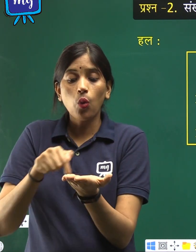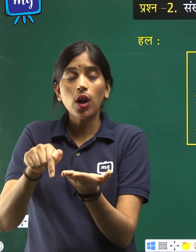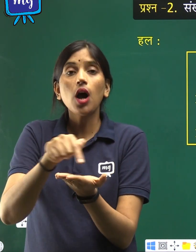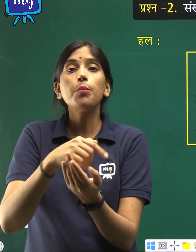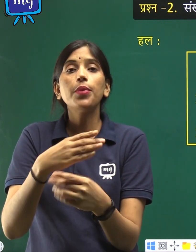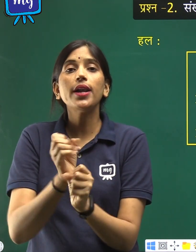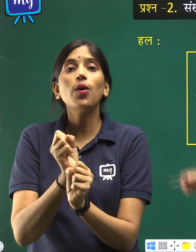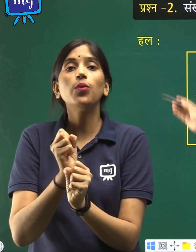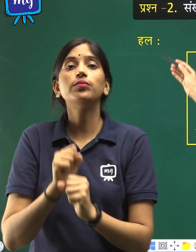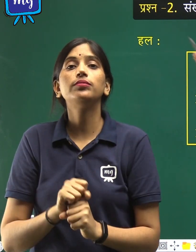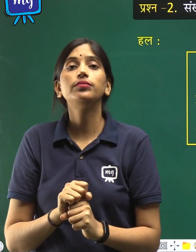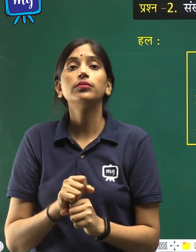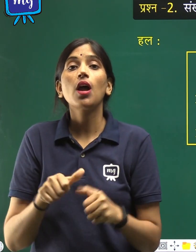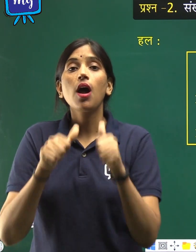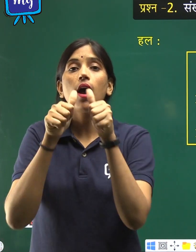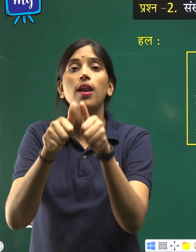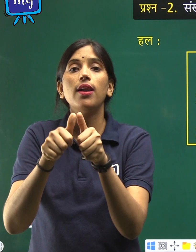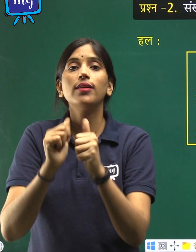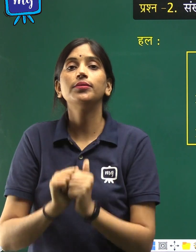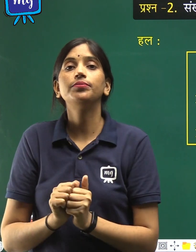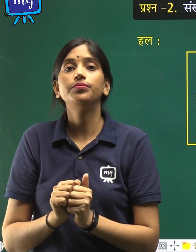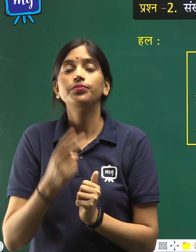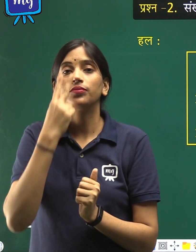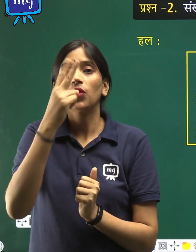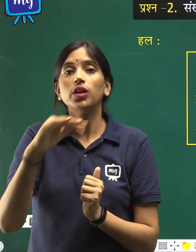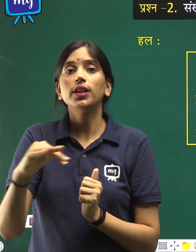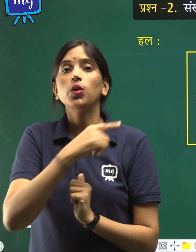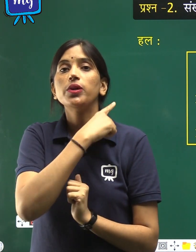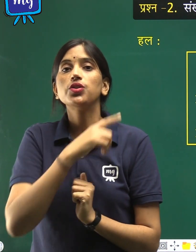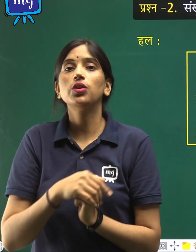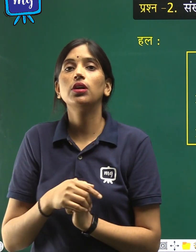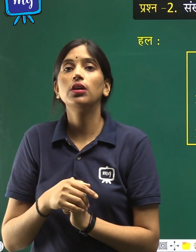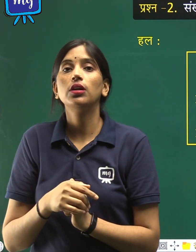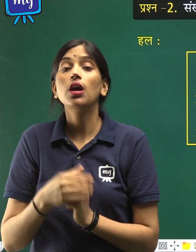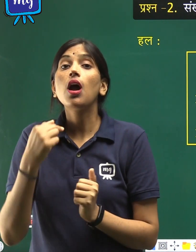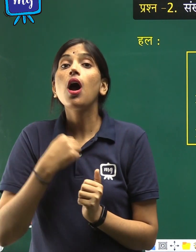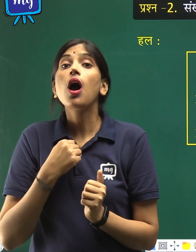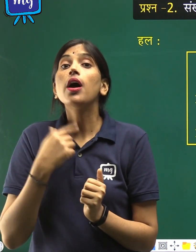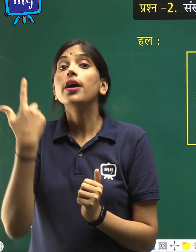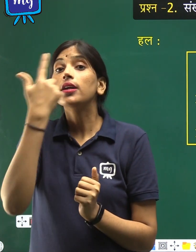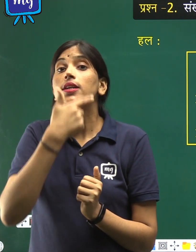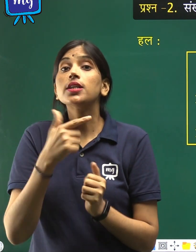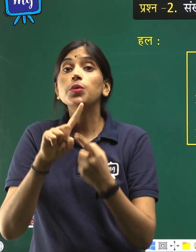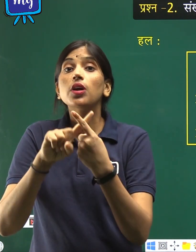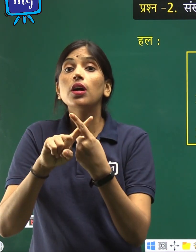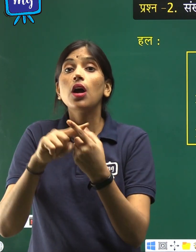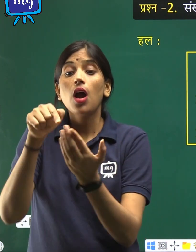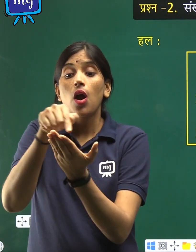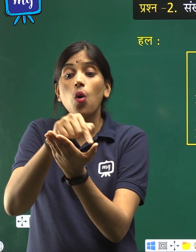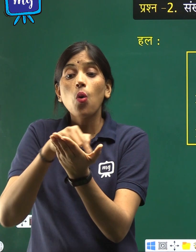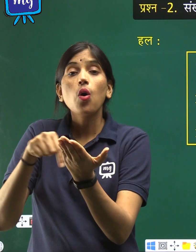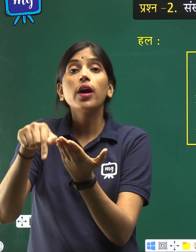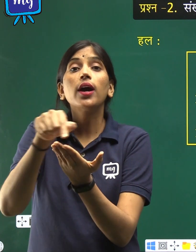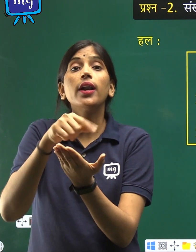बनाओ। हल। देखो बच्चों, हमें किस पे गुणज करना है? गोला बना